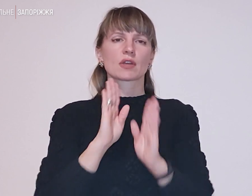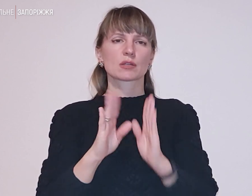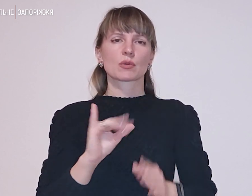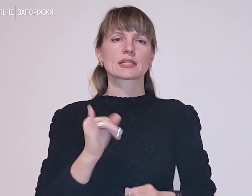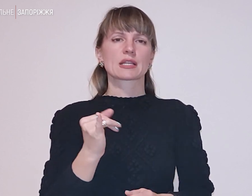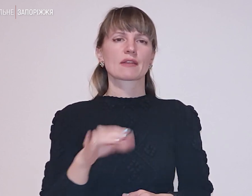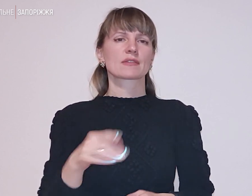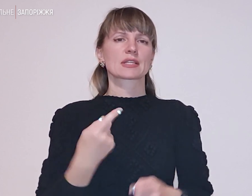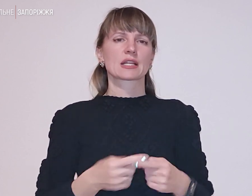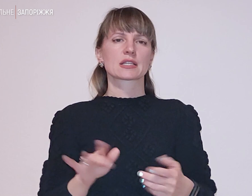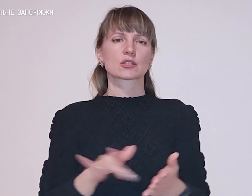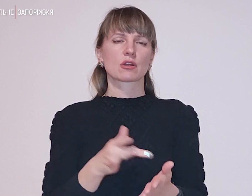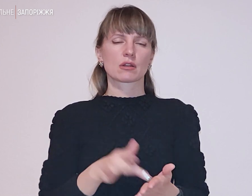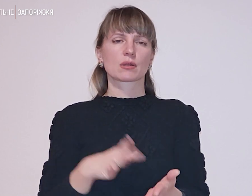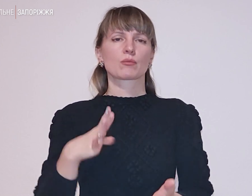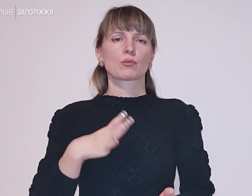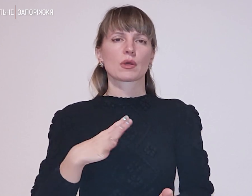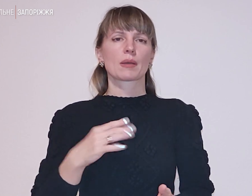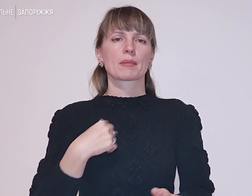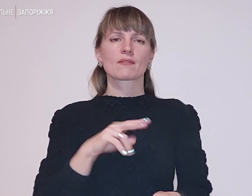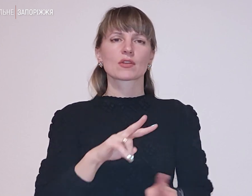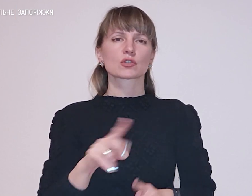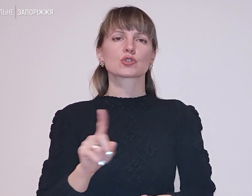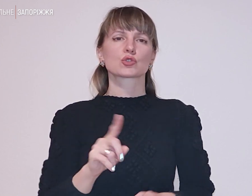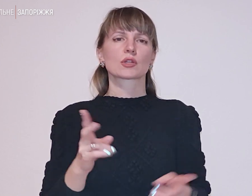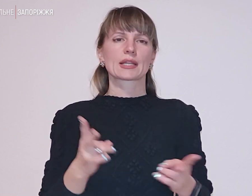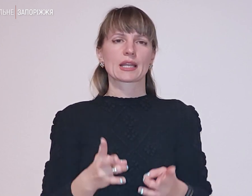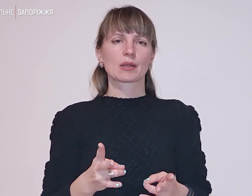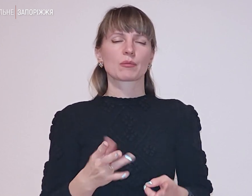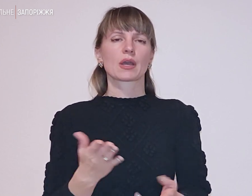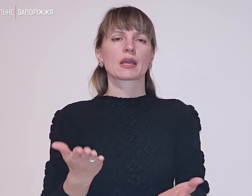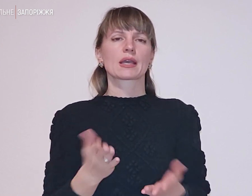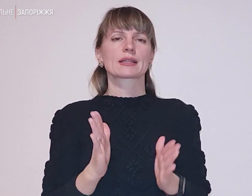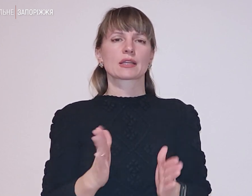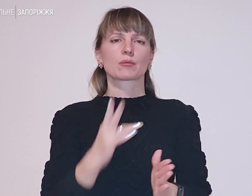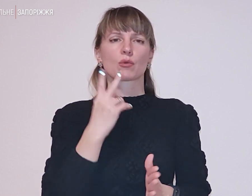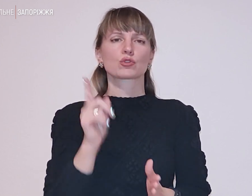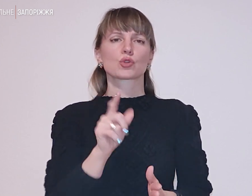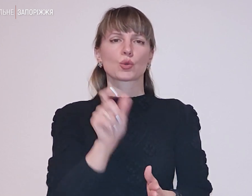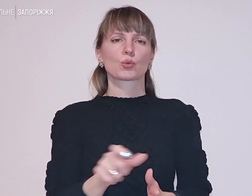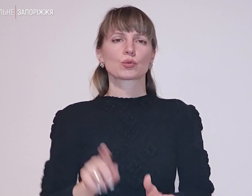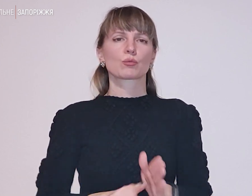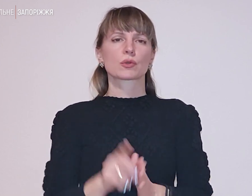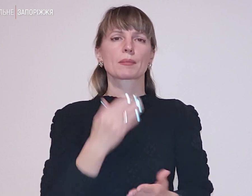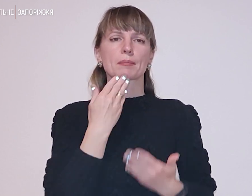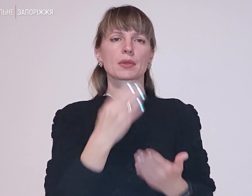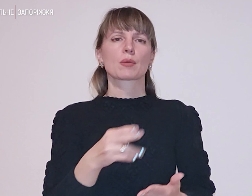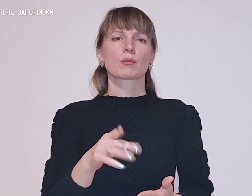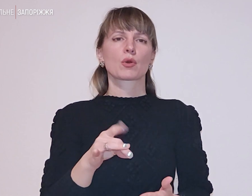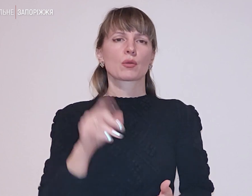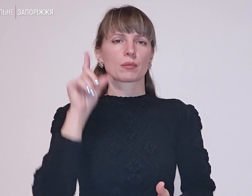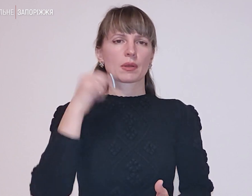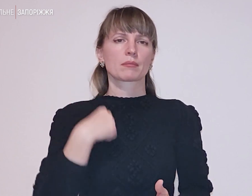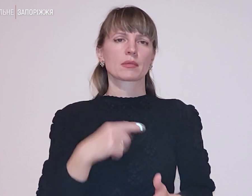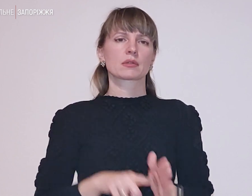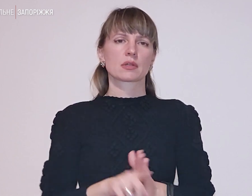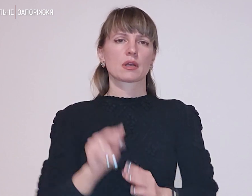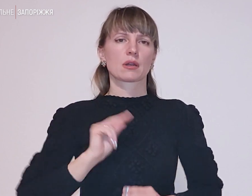Всі ці сторінки велись. І ми відслідковували, що треба. І як тільки побачили, що люди почали питати про бібліотеку, ми вийшли і відкрились. В